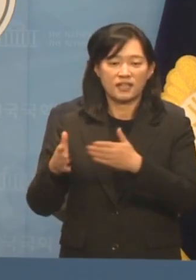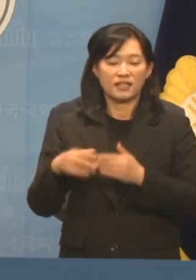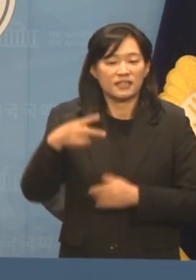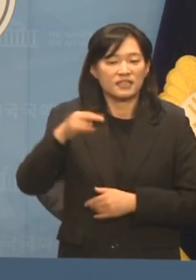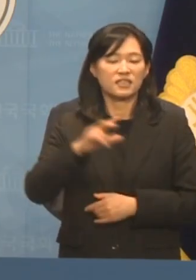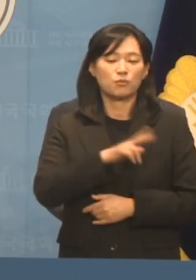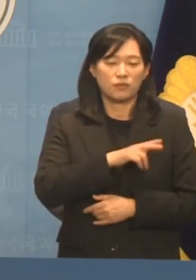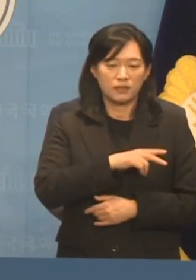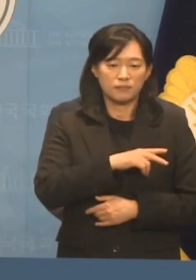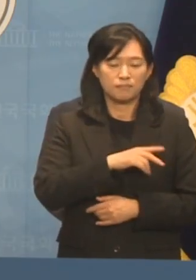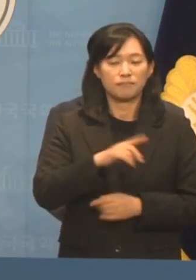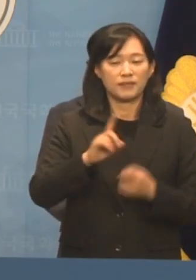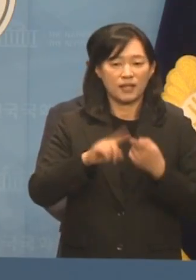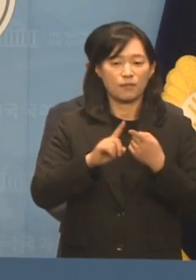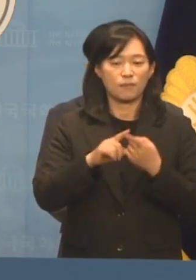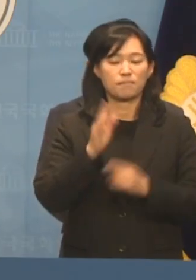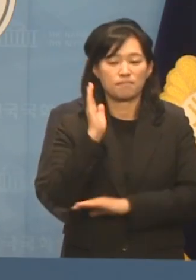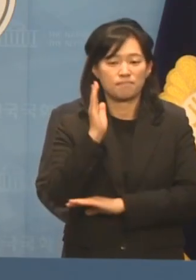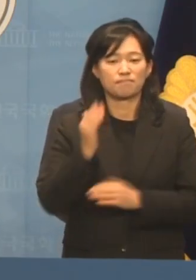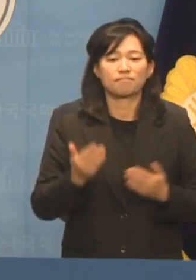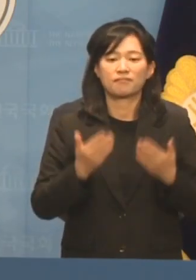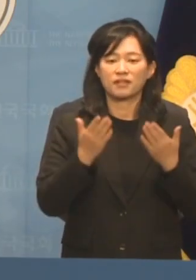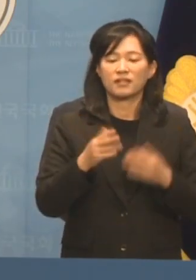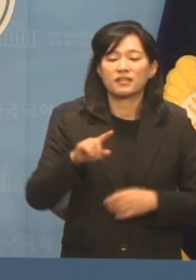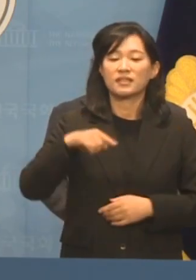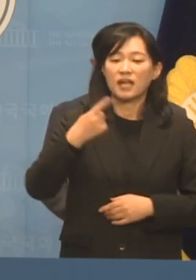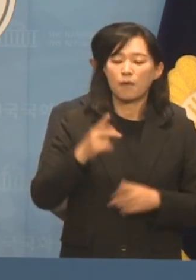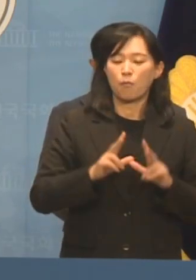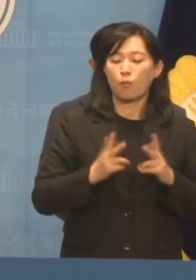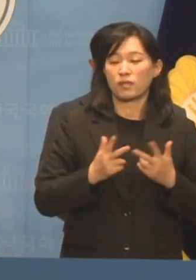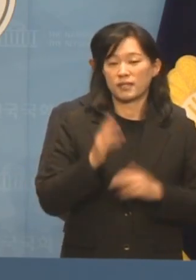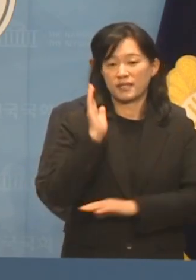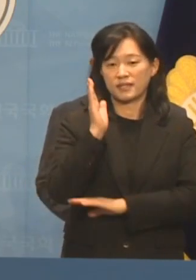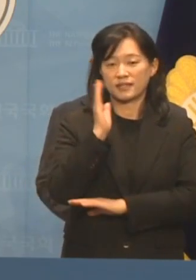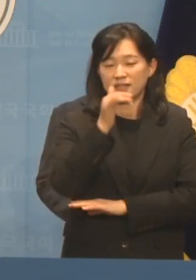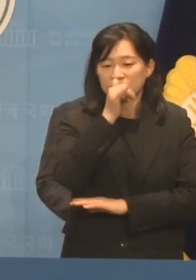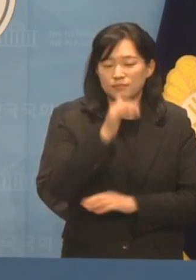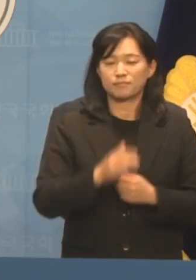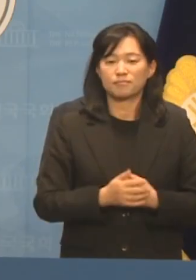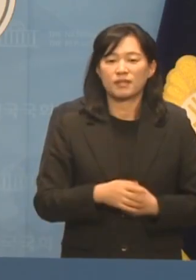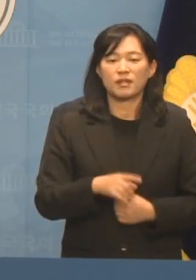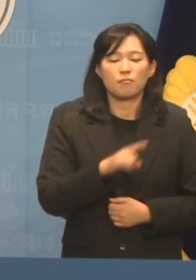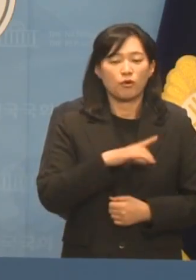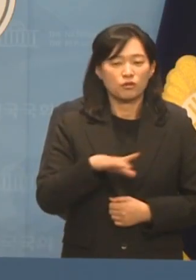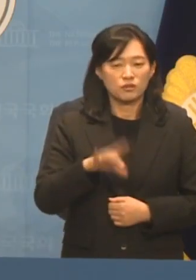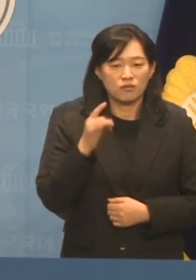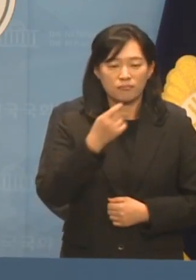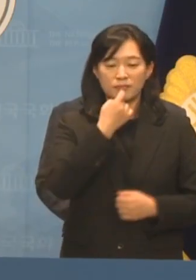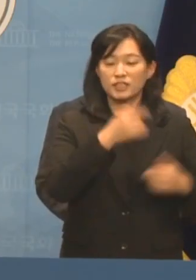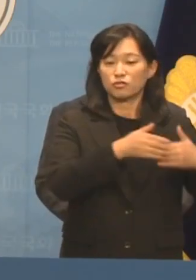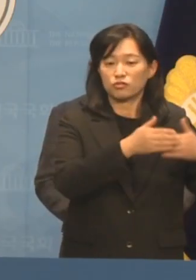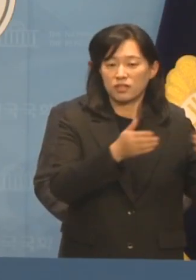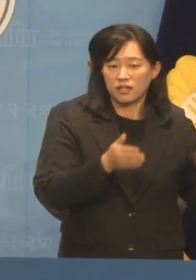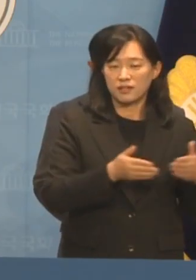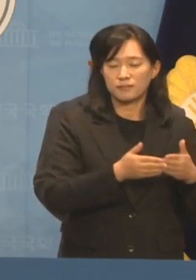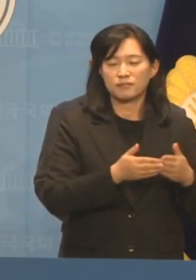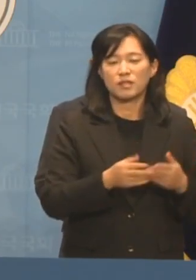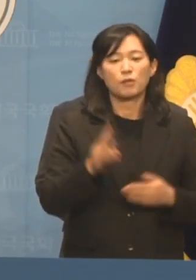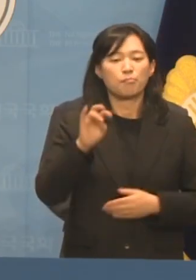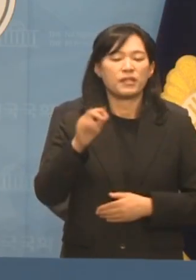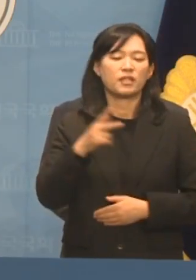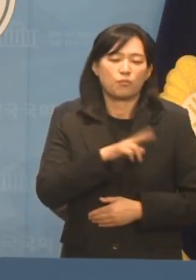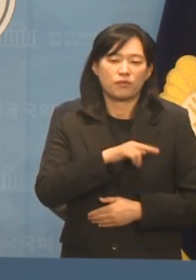순으로 말씀하시겠습니다. 이후 당사자 발언 이어가도록 하겠습니다. 먼저 더불어민주당 을지로위원회